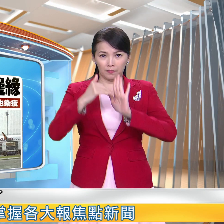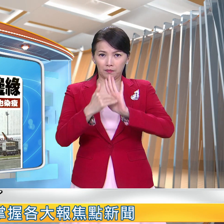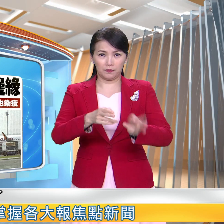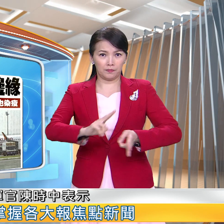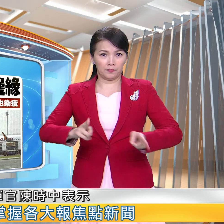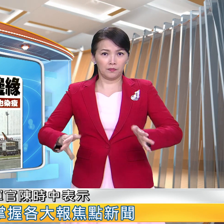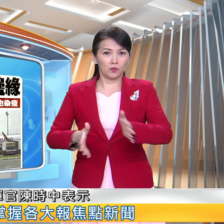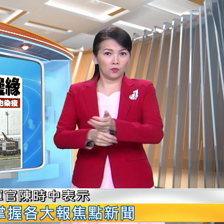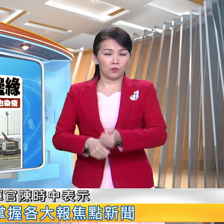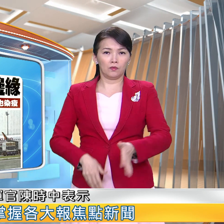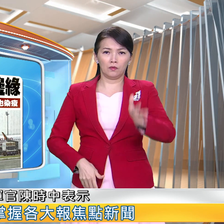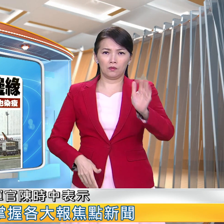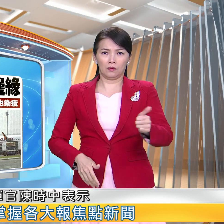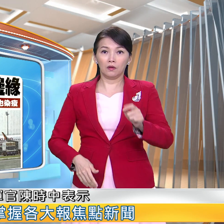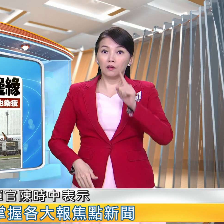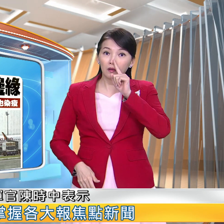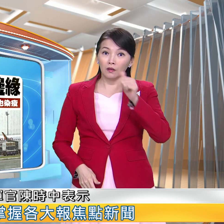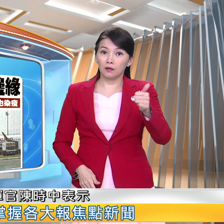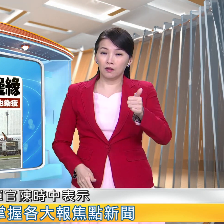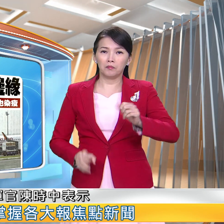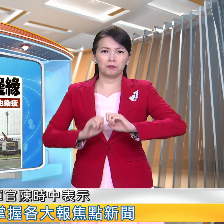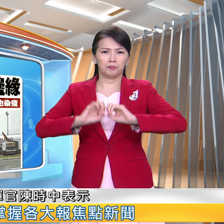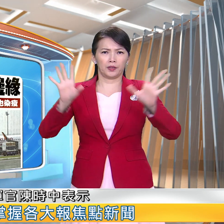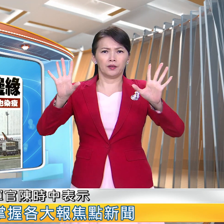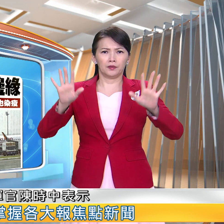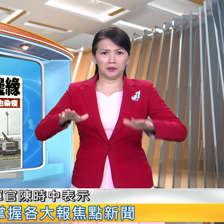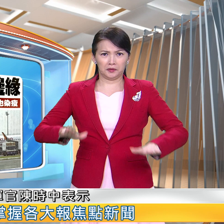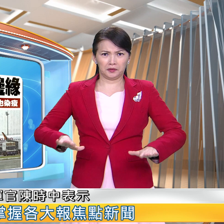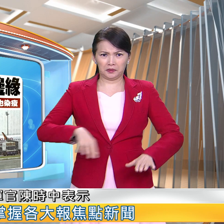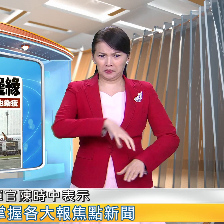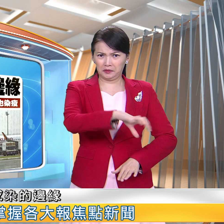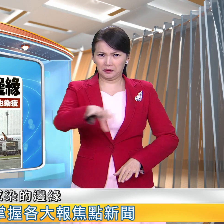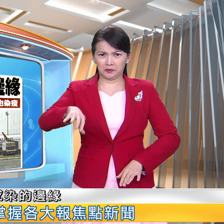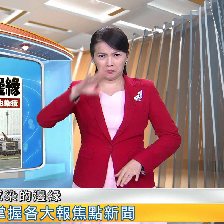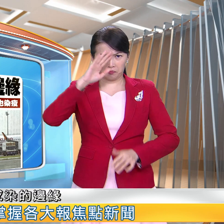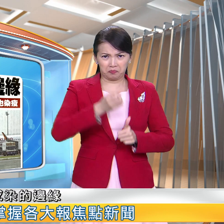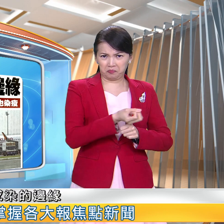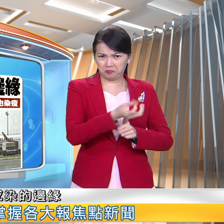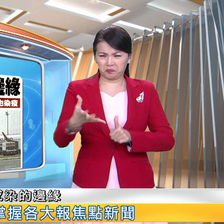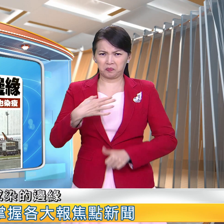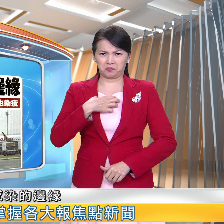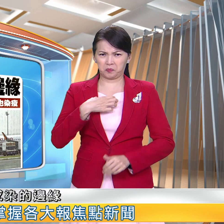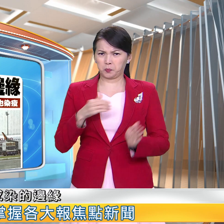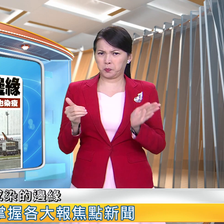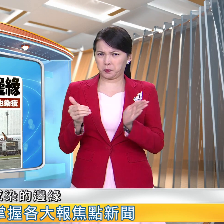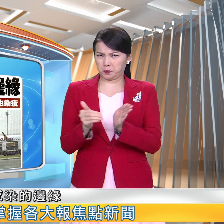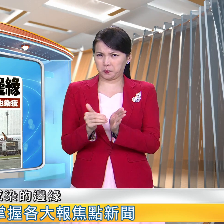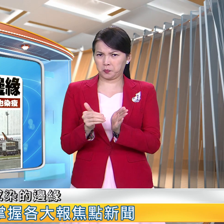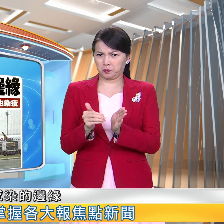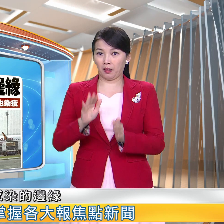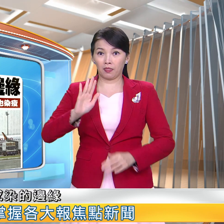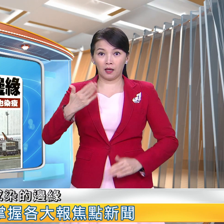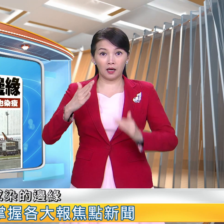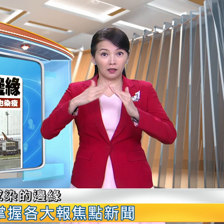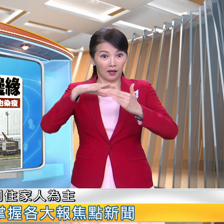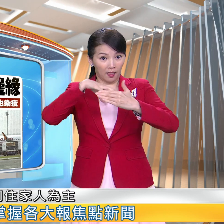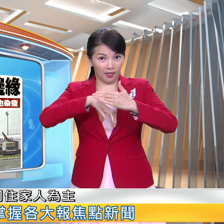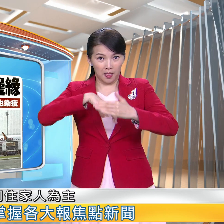情指挥中心指挥官陈时中仍然表示。现在是社区感染的边缘，染疫仍然